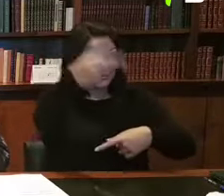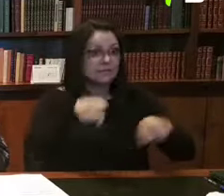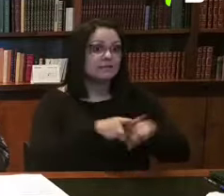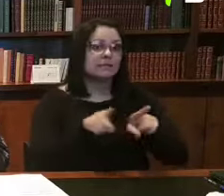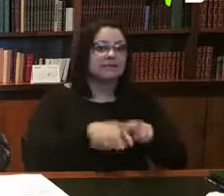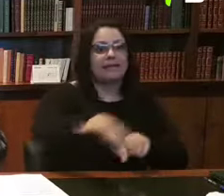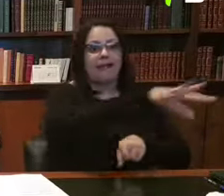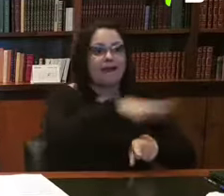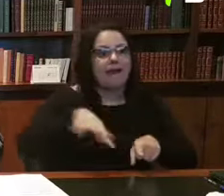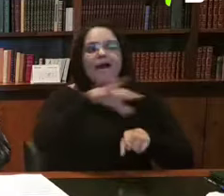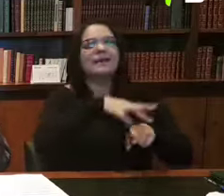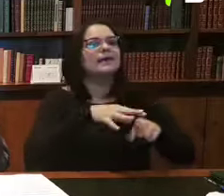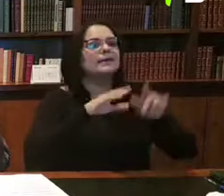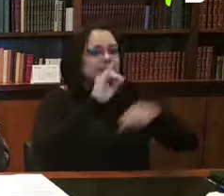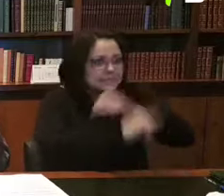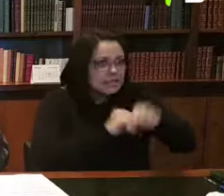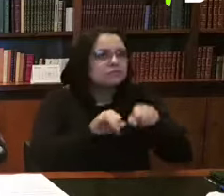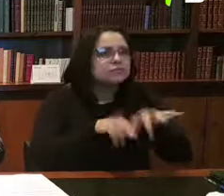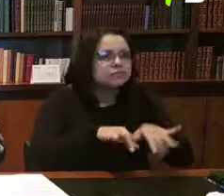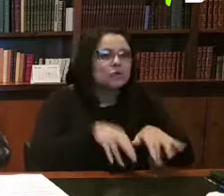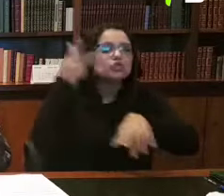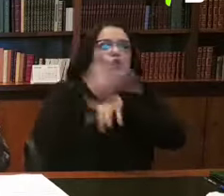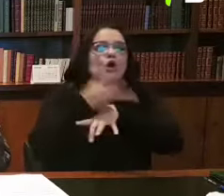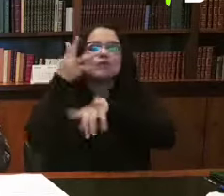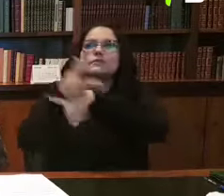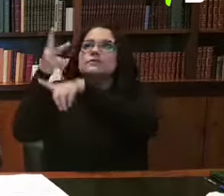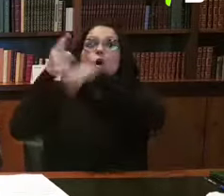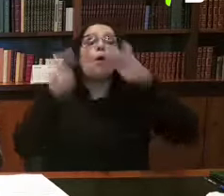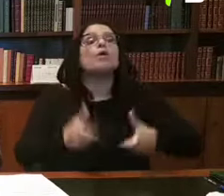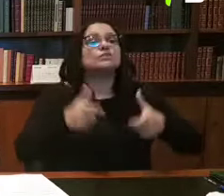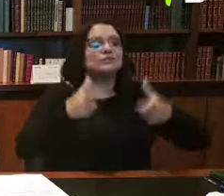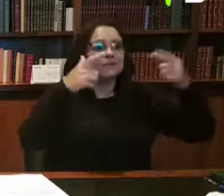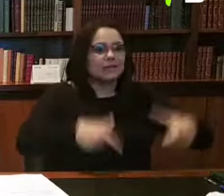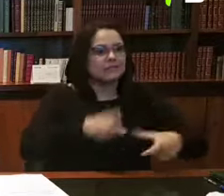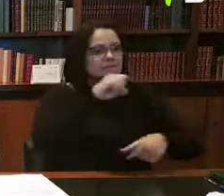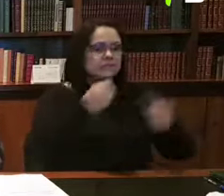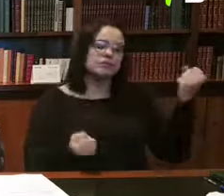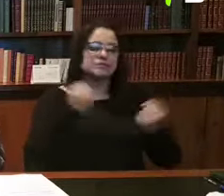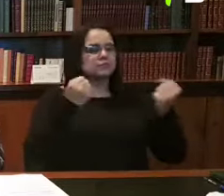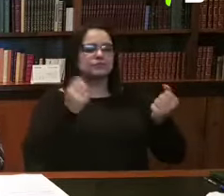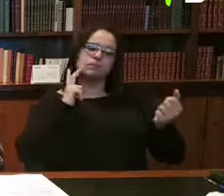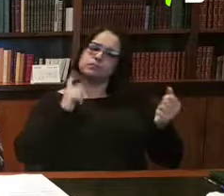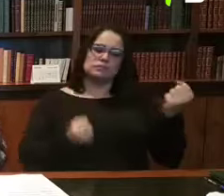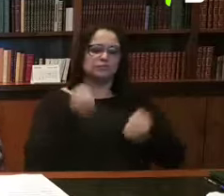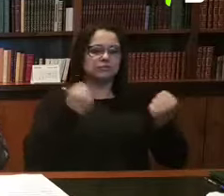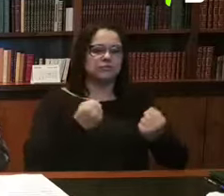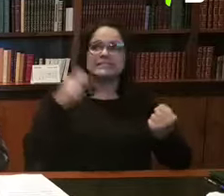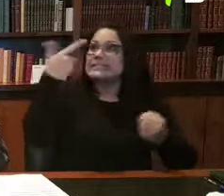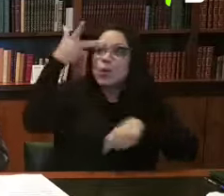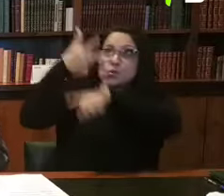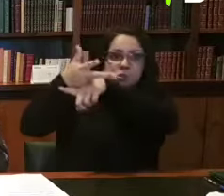com as coordenadas geográficas desses radares se você passar perto do radar que não está previsto naquelas coisas